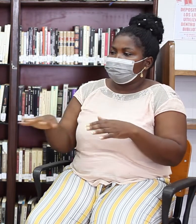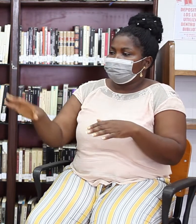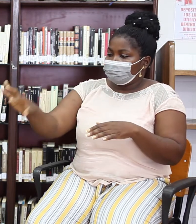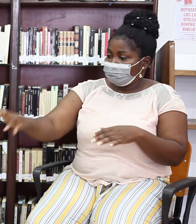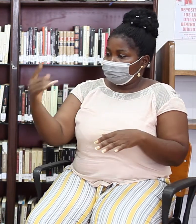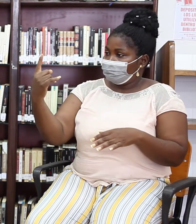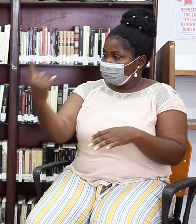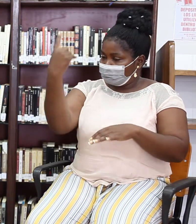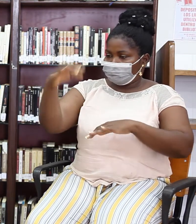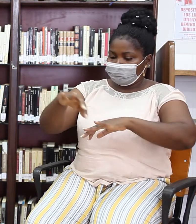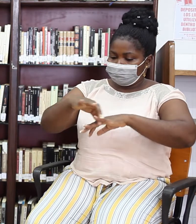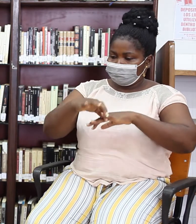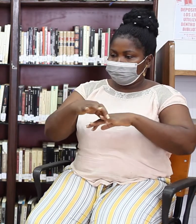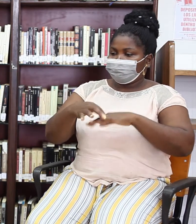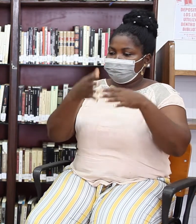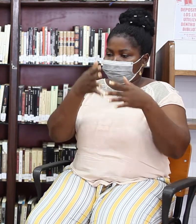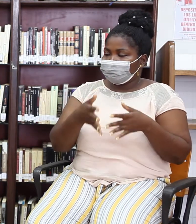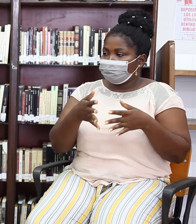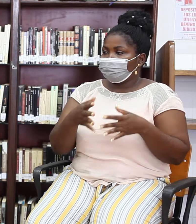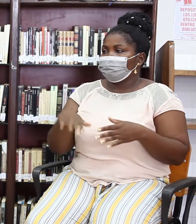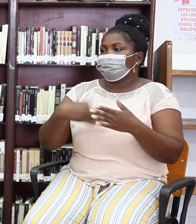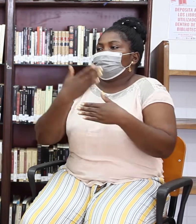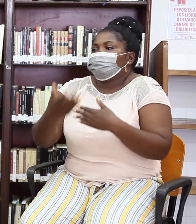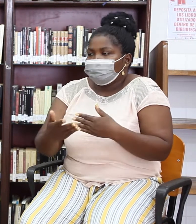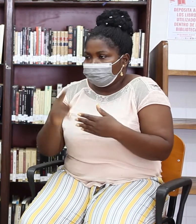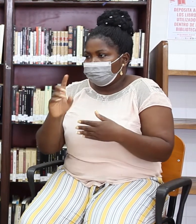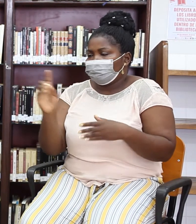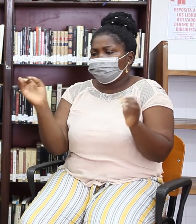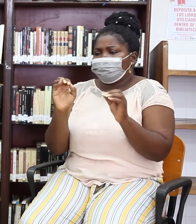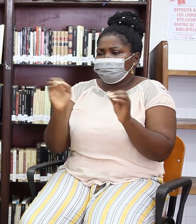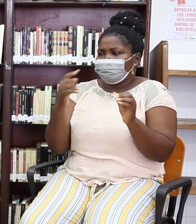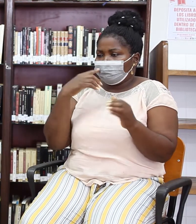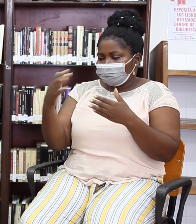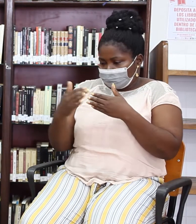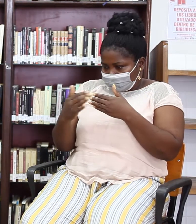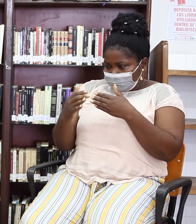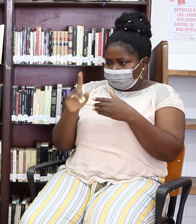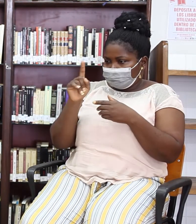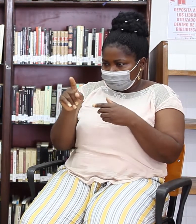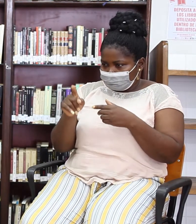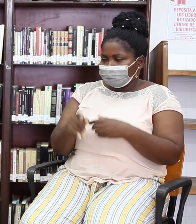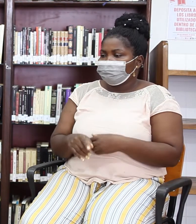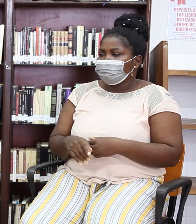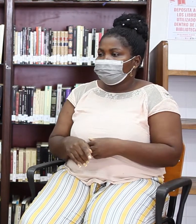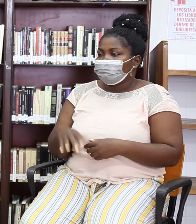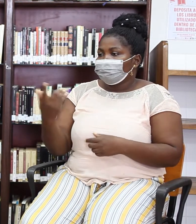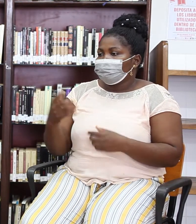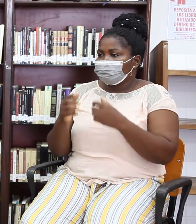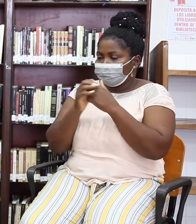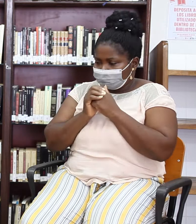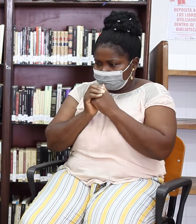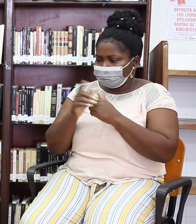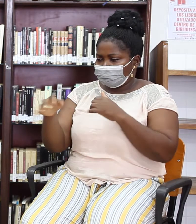era lo primero que volvía a ponerse, antes de permitir que nadie se le acercara. Atesoraba